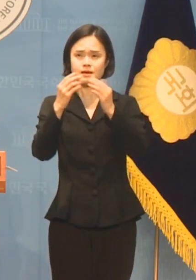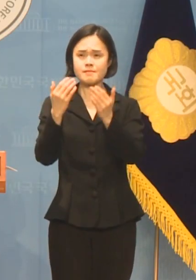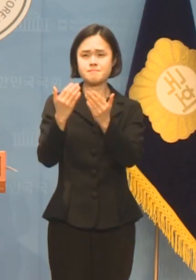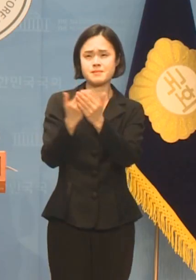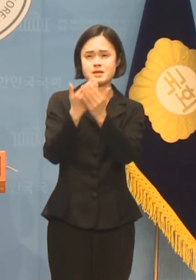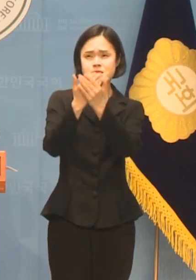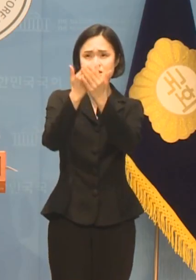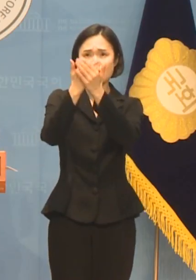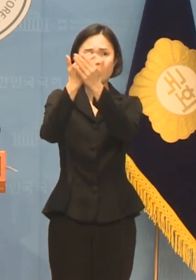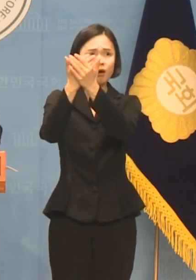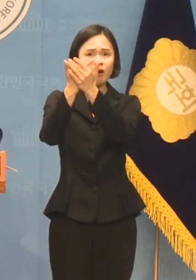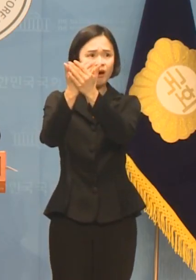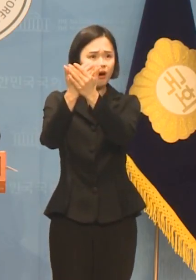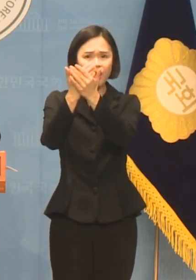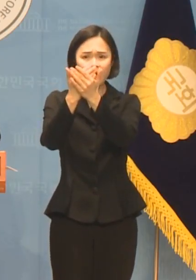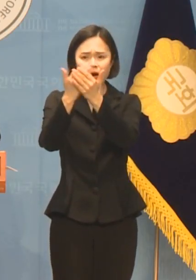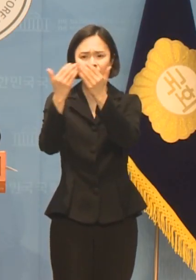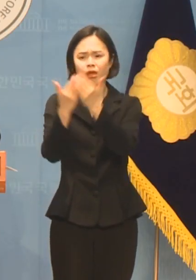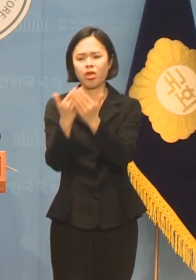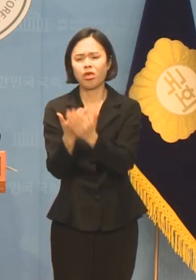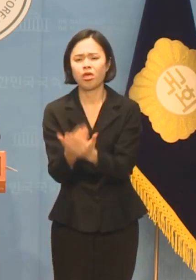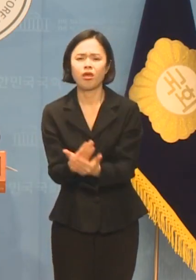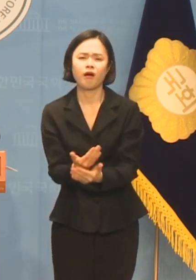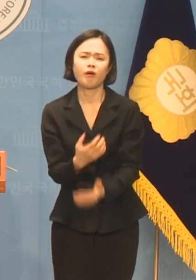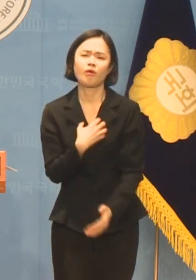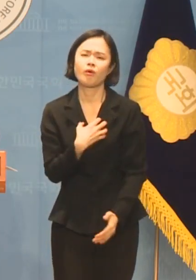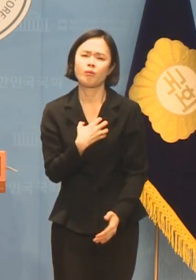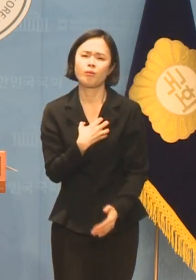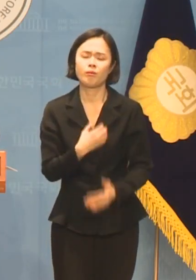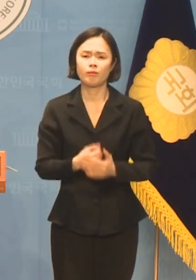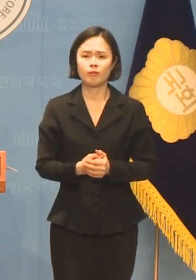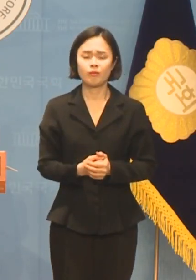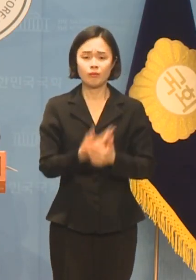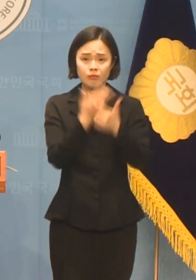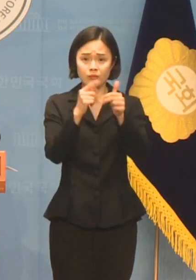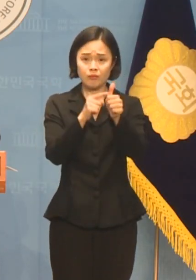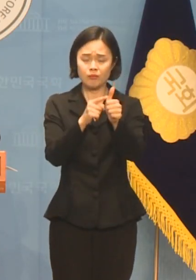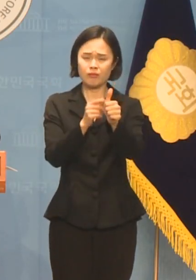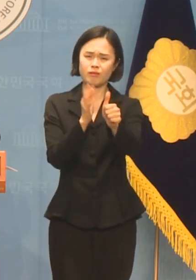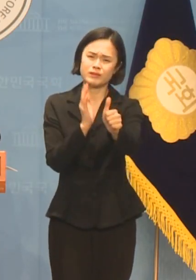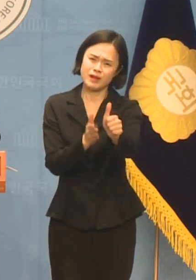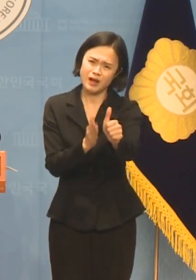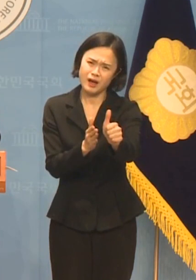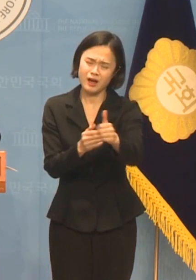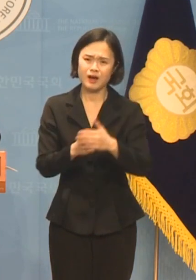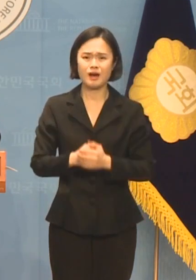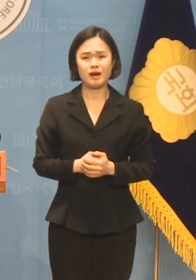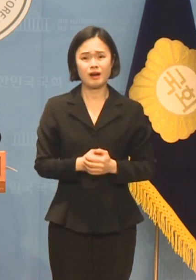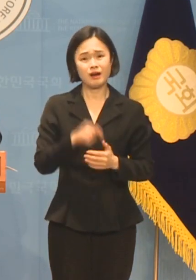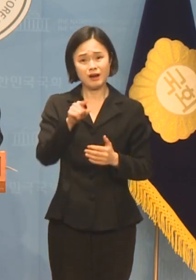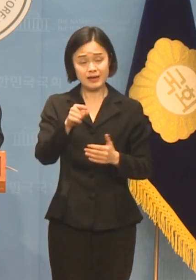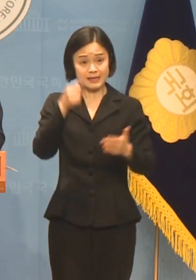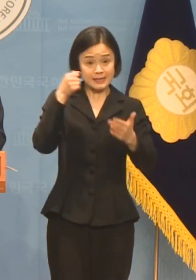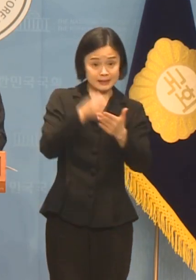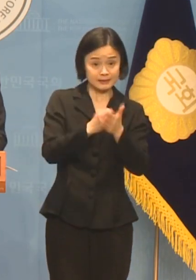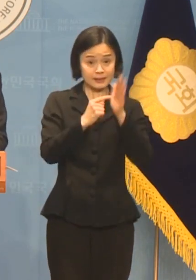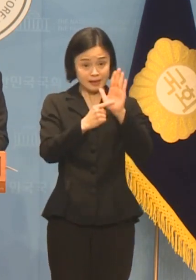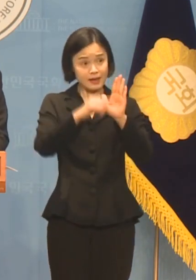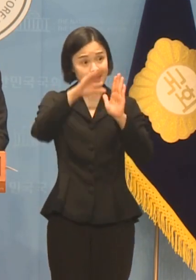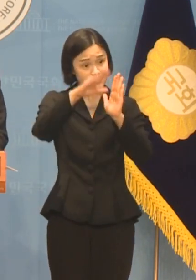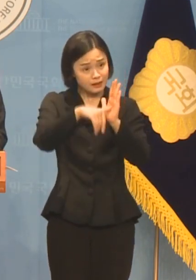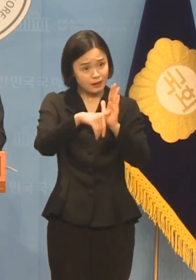멀어질 것입니다. 이재명 대표께 촉구합니다. 우측 깜빡이를 켰다면 이제는 국민